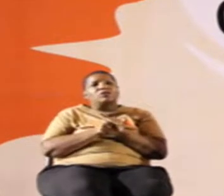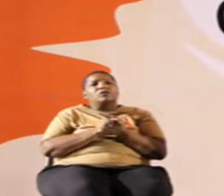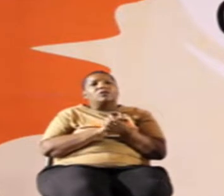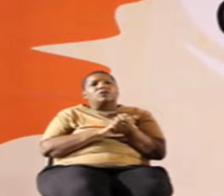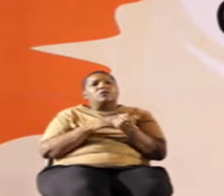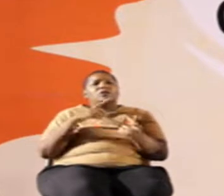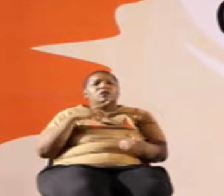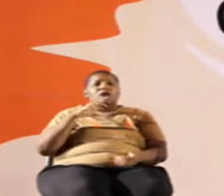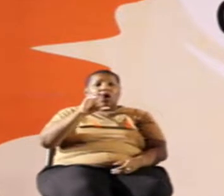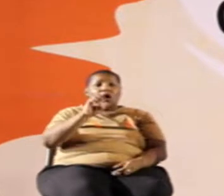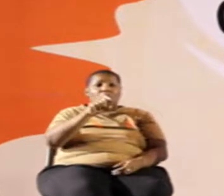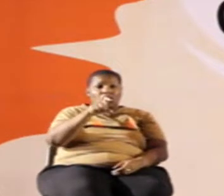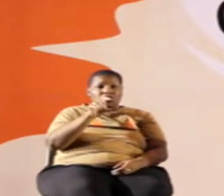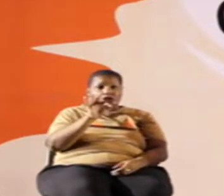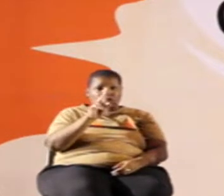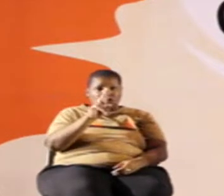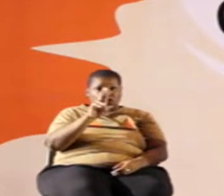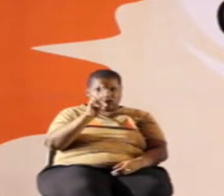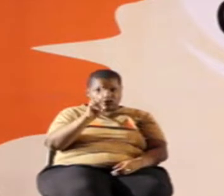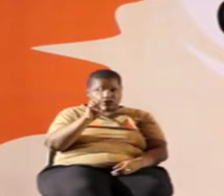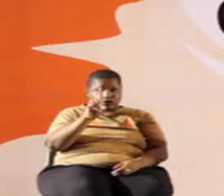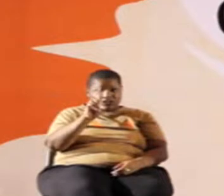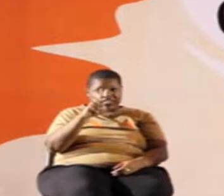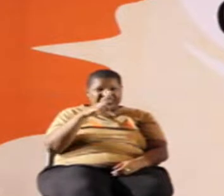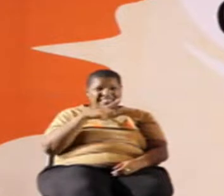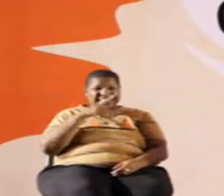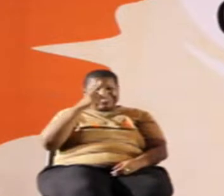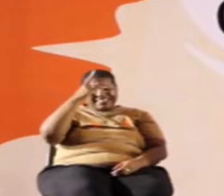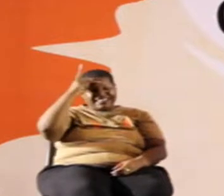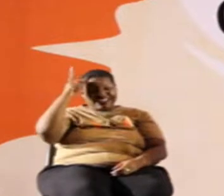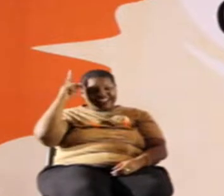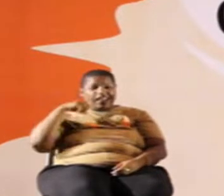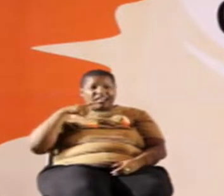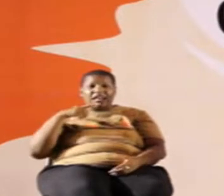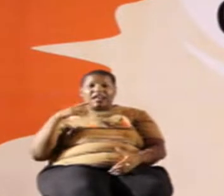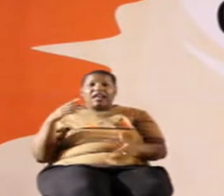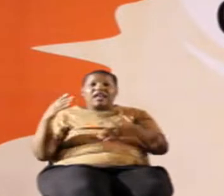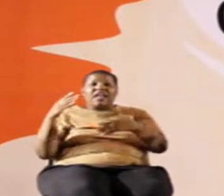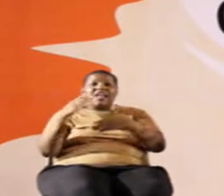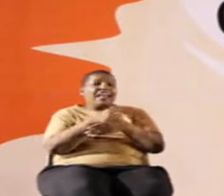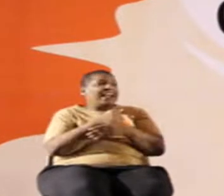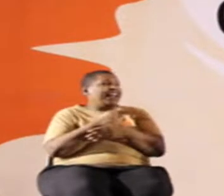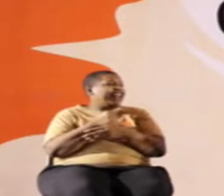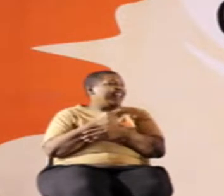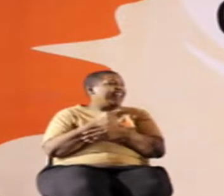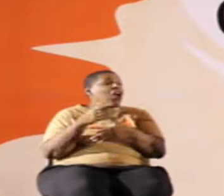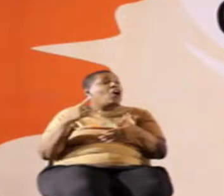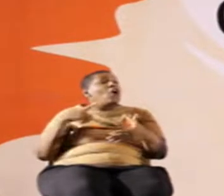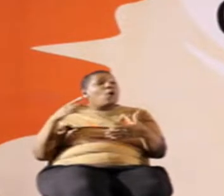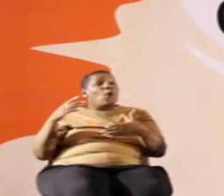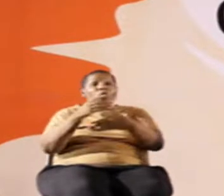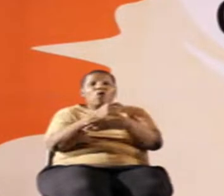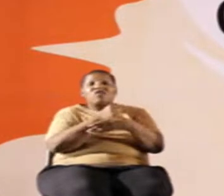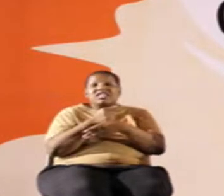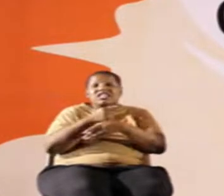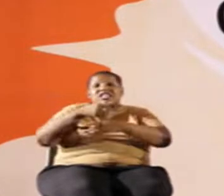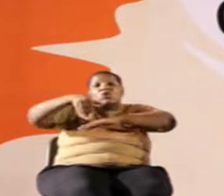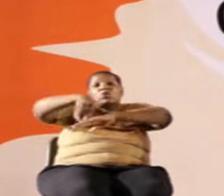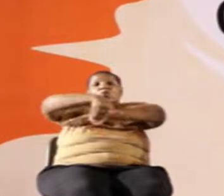em Oxford. As pessoas discutindo, meu Deus, os fascistas. Os fascistas. Moça, né? Os fascistas estão na